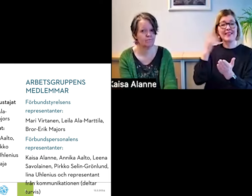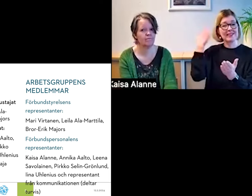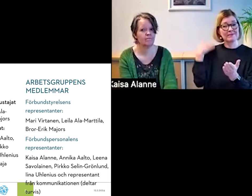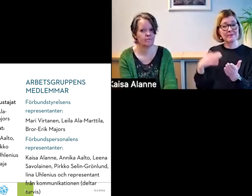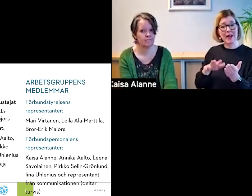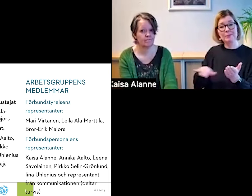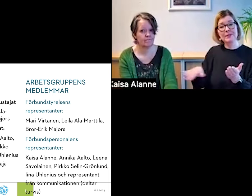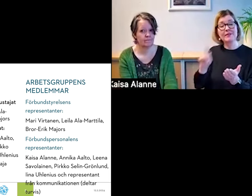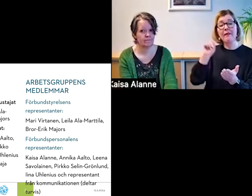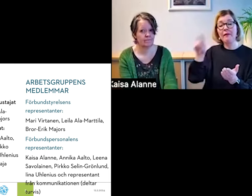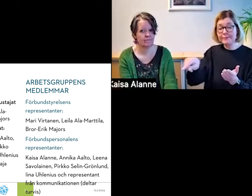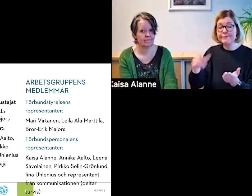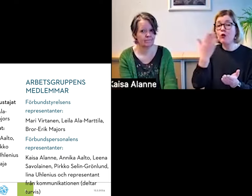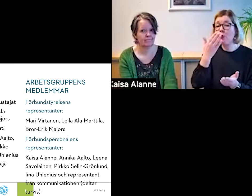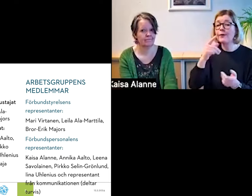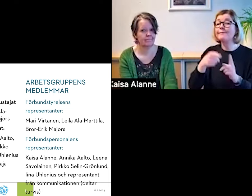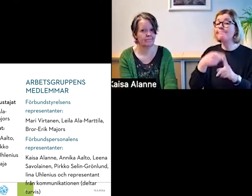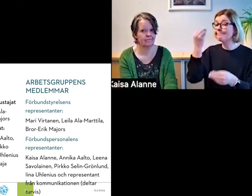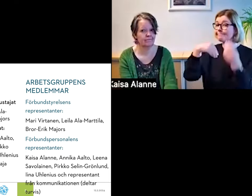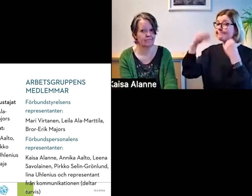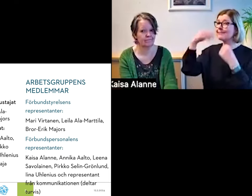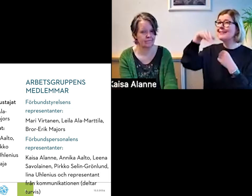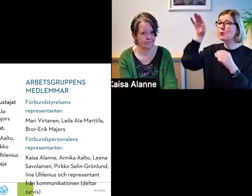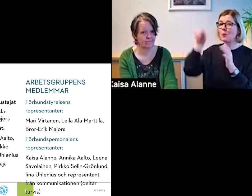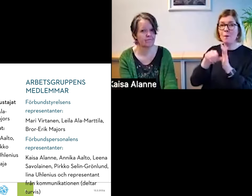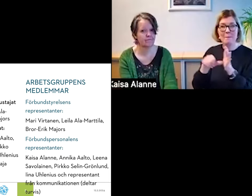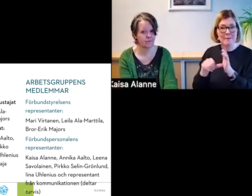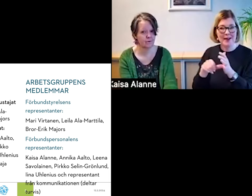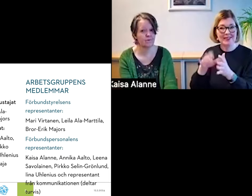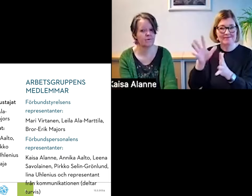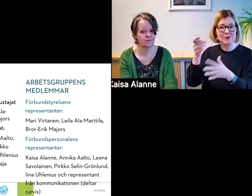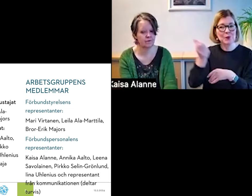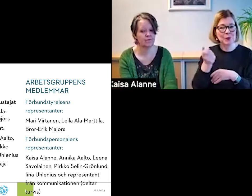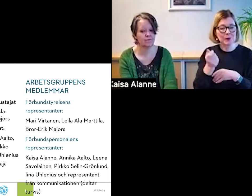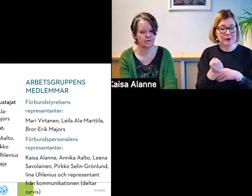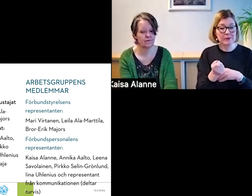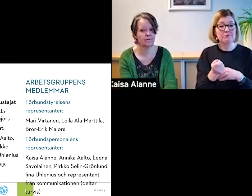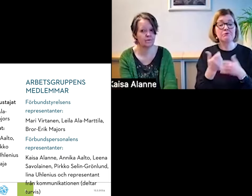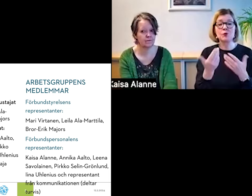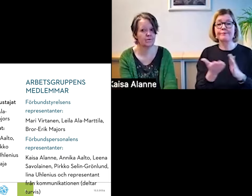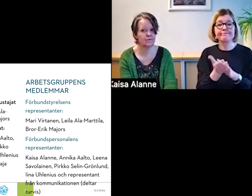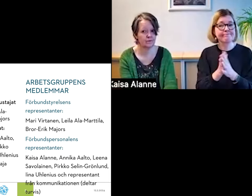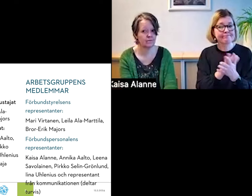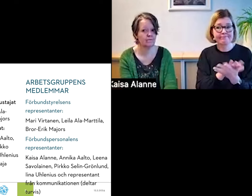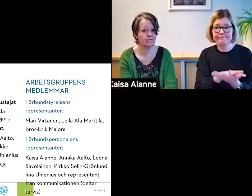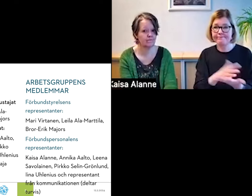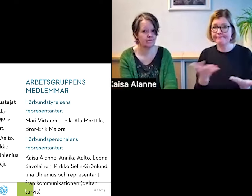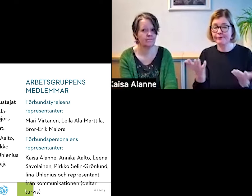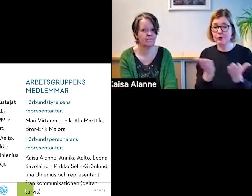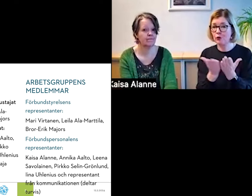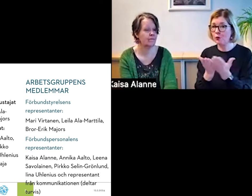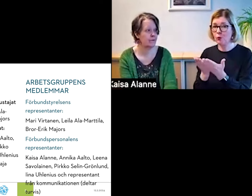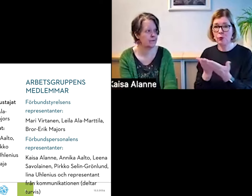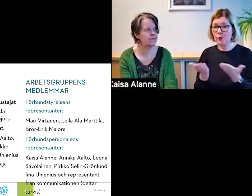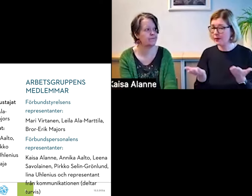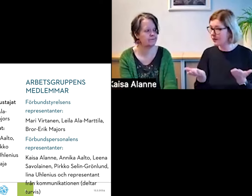tähän kampanjaan, koska aikaisemmin lapset ovat käyneet koulussa ja oppineet sitä kieltä ja omaksuneet kieltä